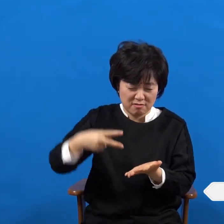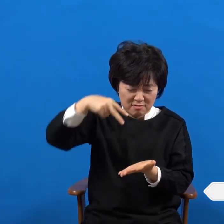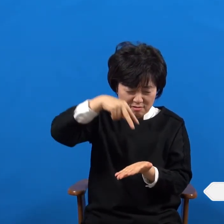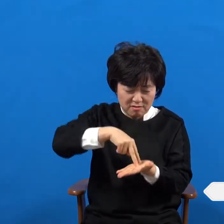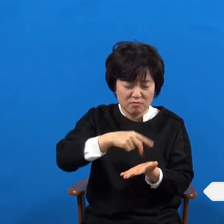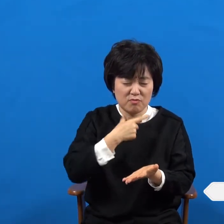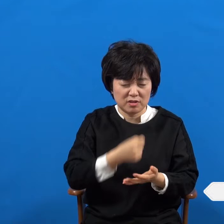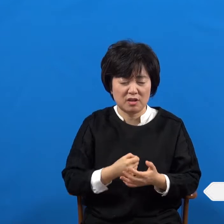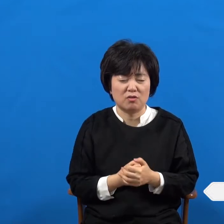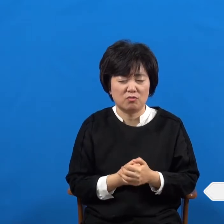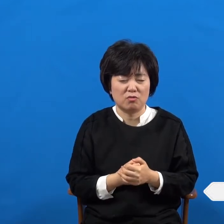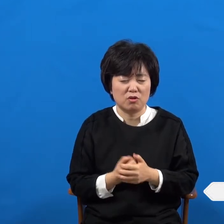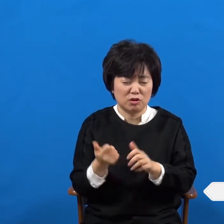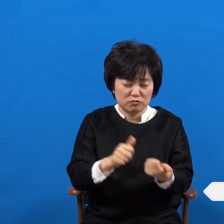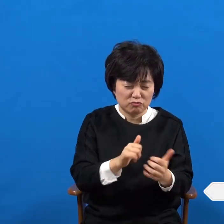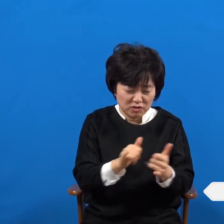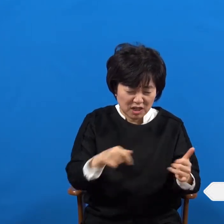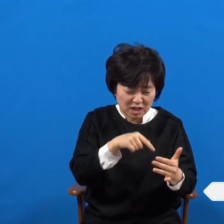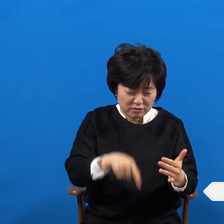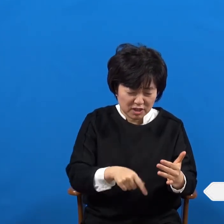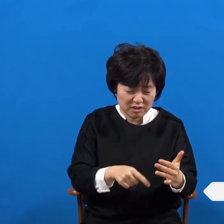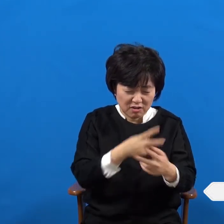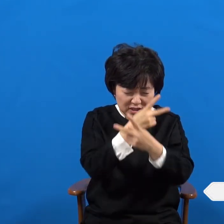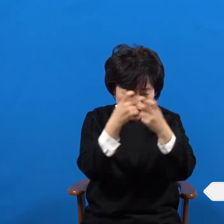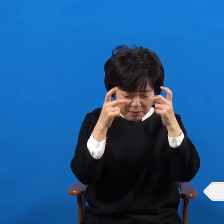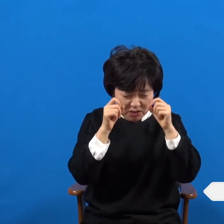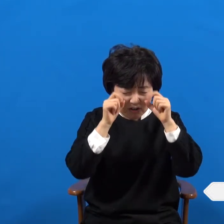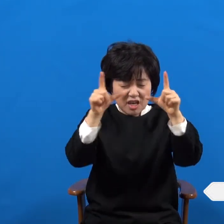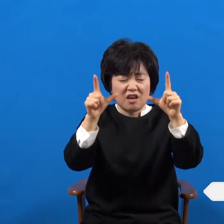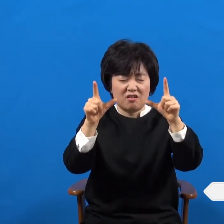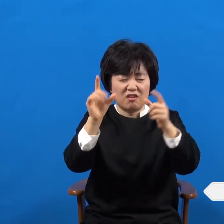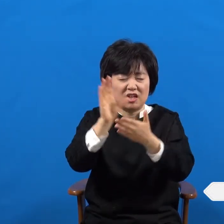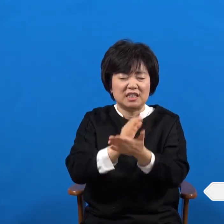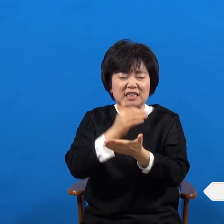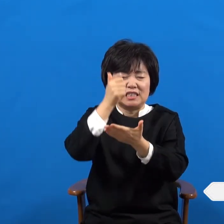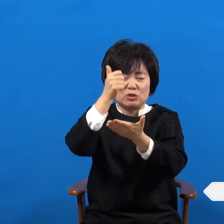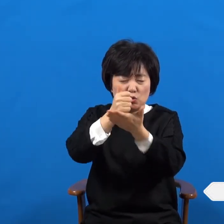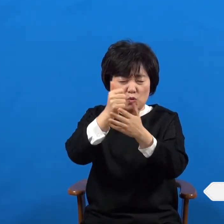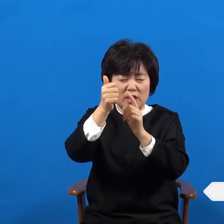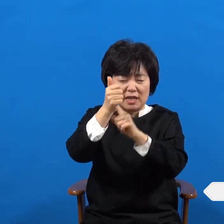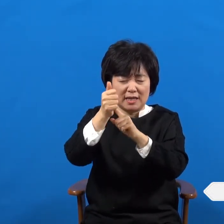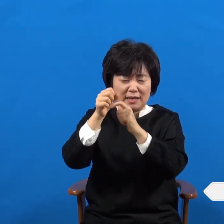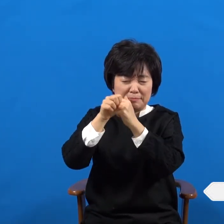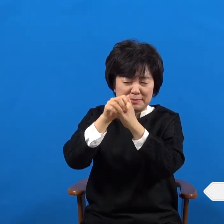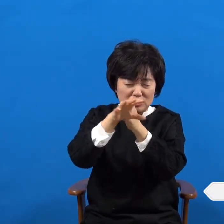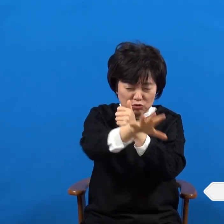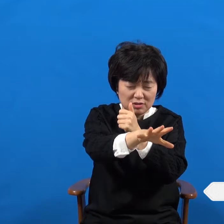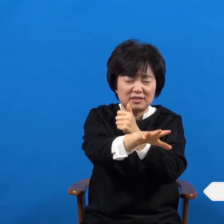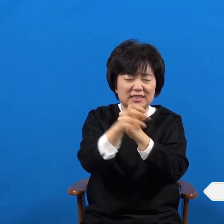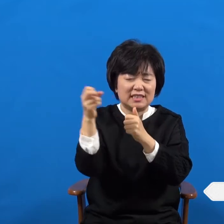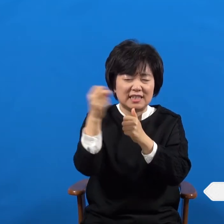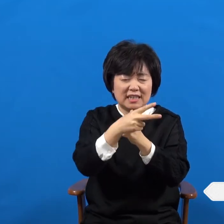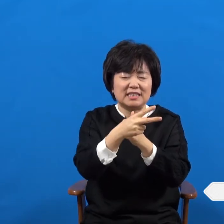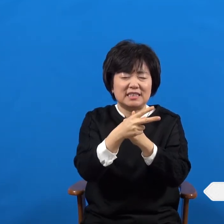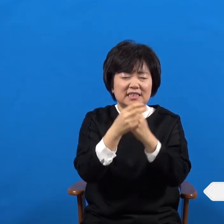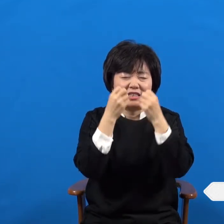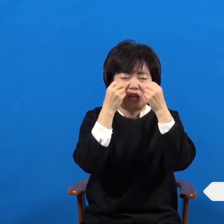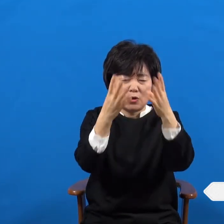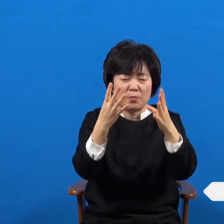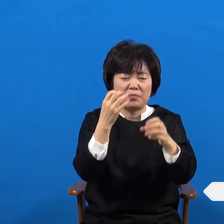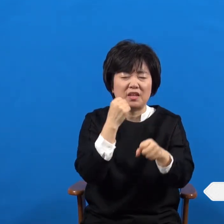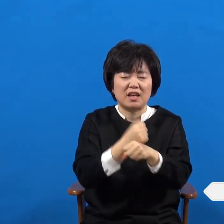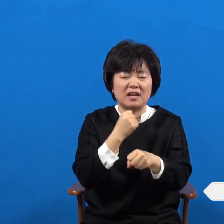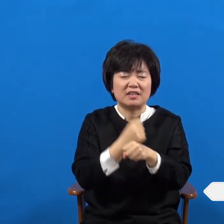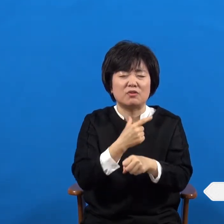원하고 죽은 자 가운데서 잠에서 깨어 그리스도의 비추시는 빛을 다시 새롭게